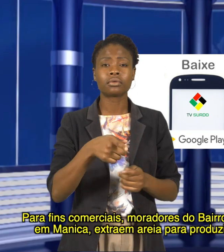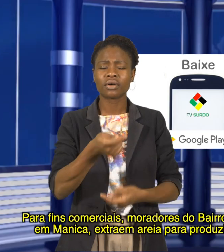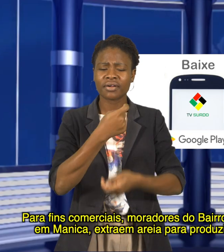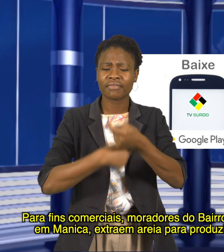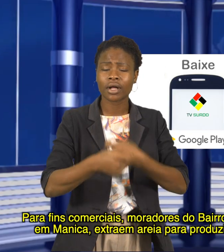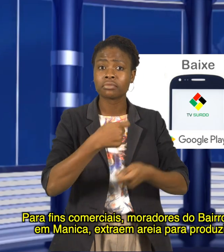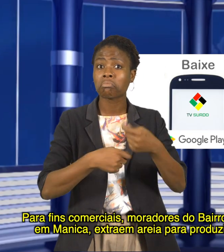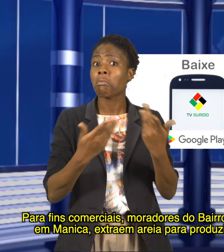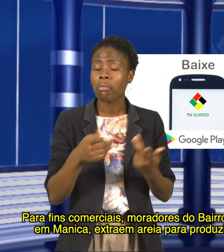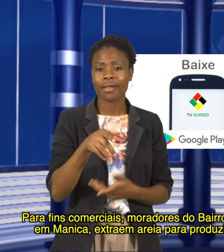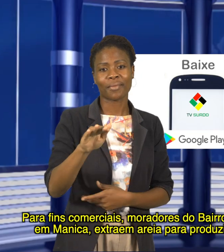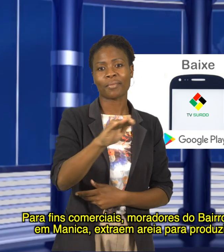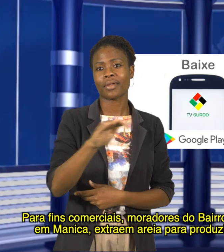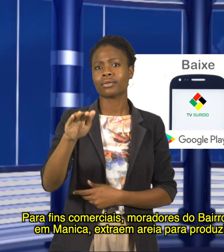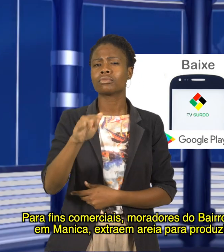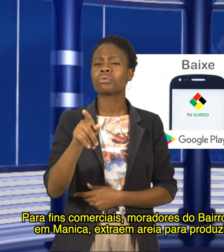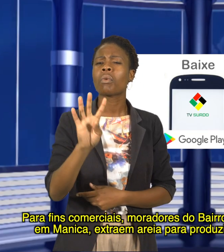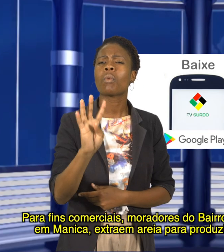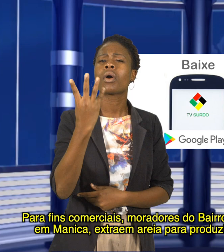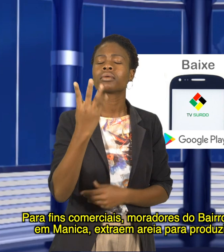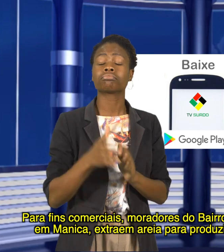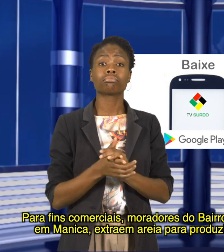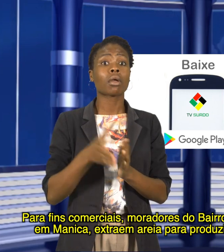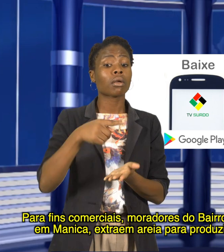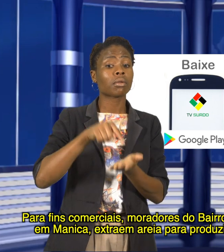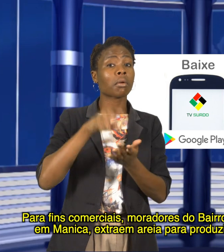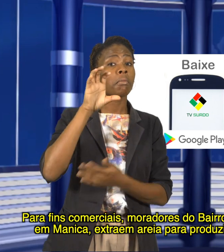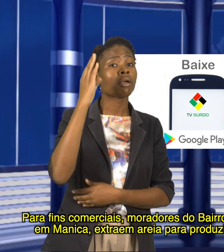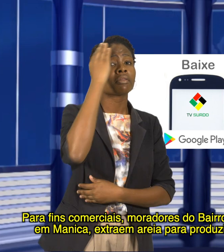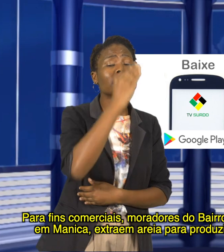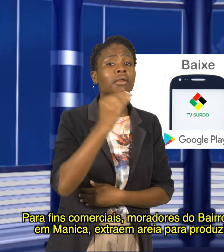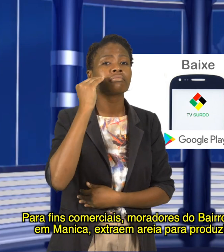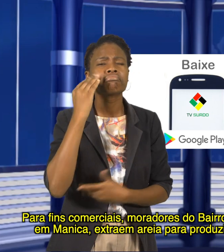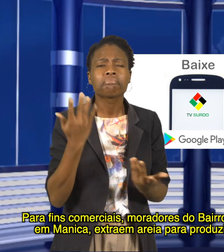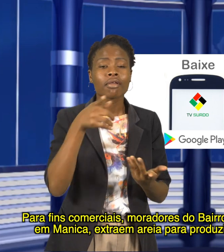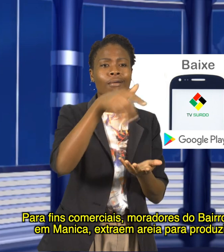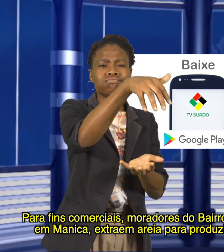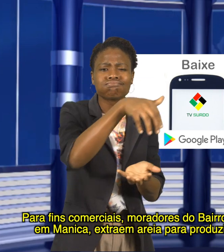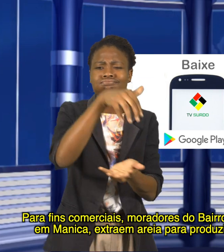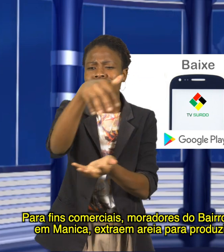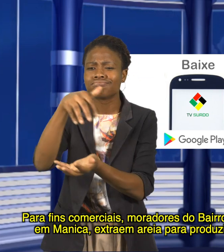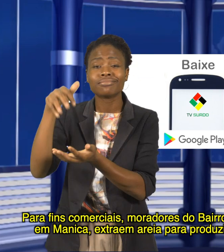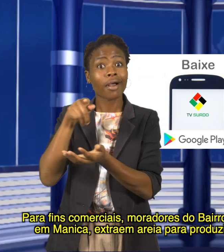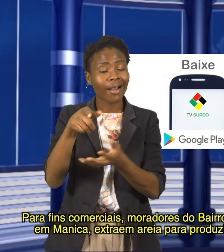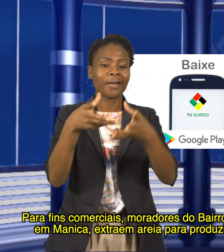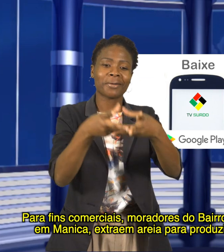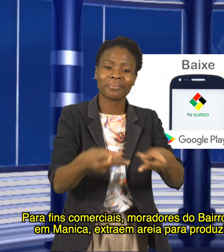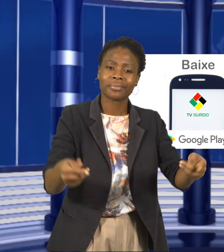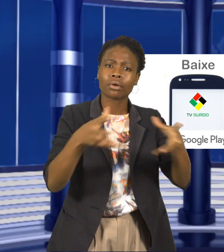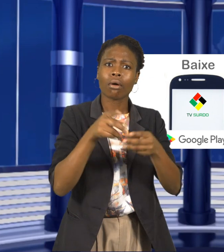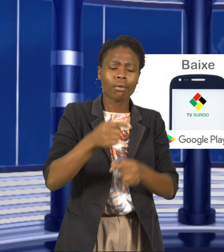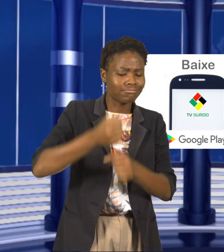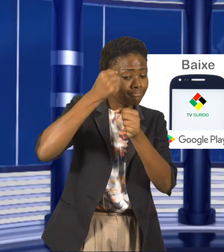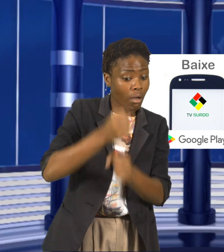Para fins comerciais, moradores do bairro 4, na cidade de Chamouio, em Manica, extraem areia para produzir blocos de